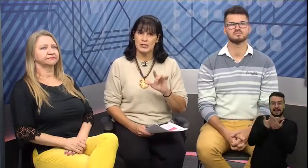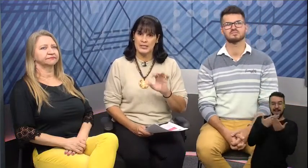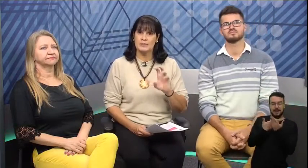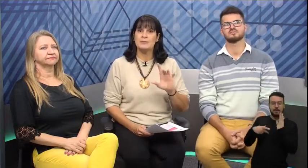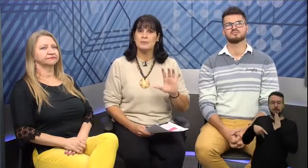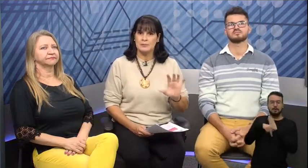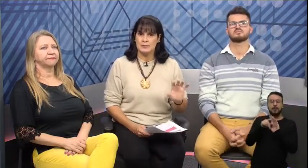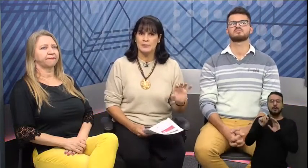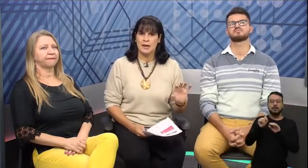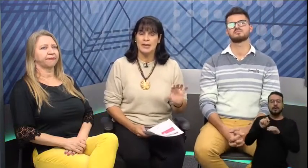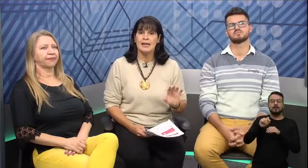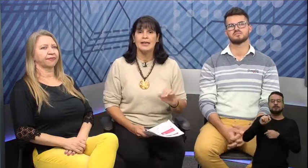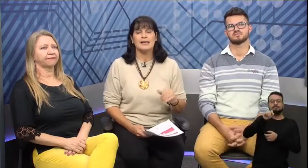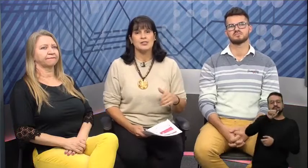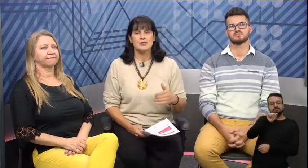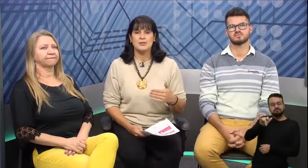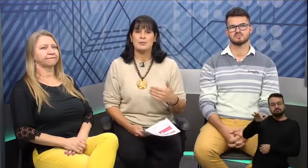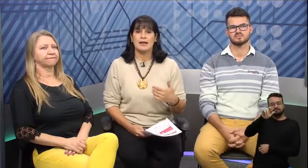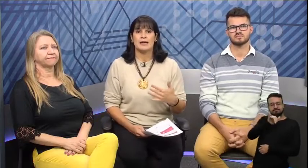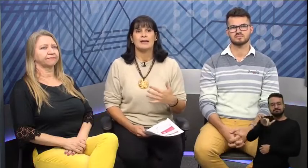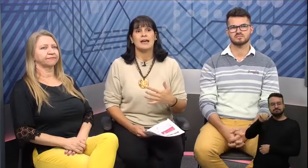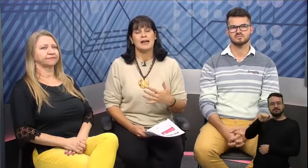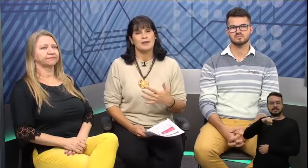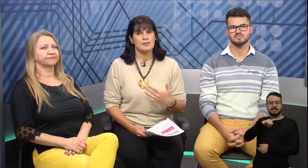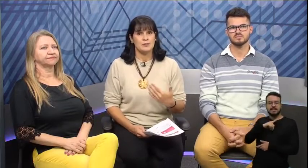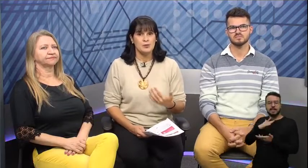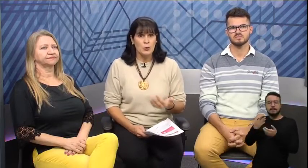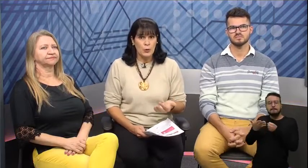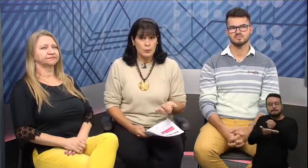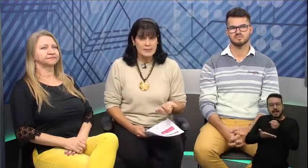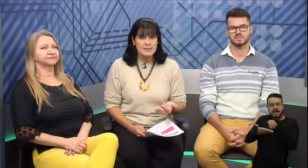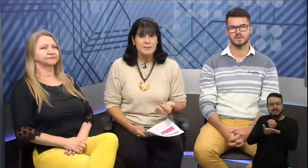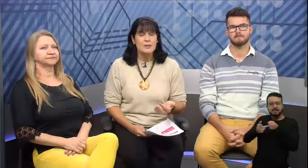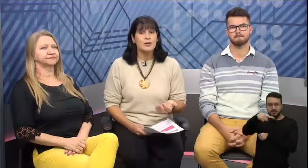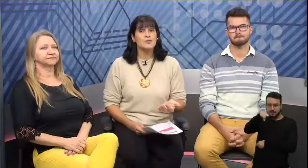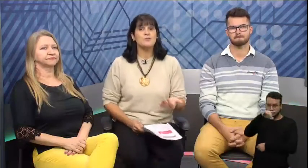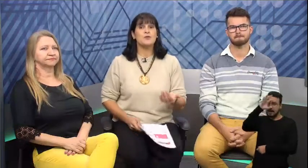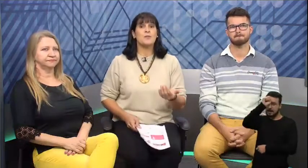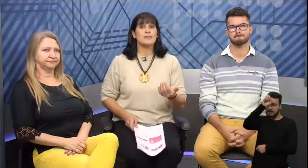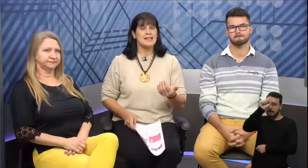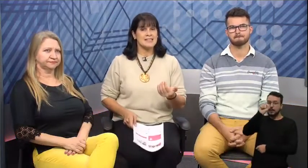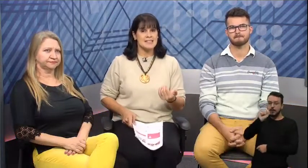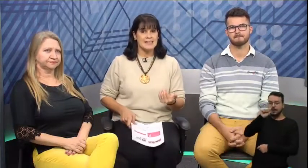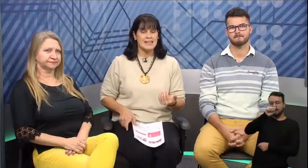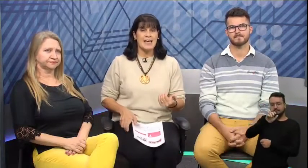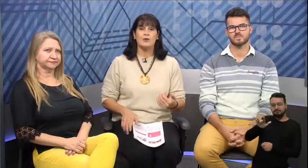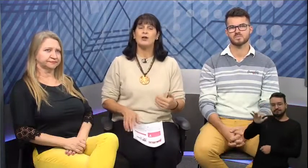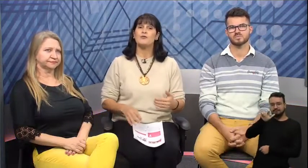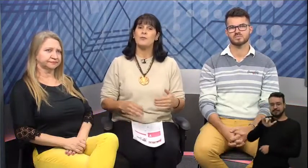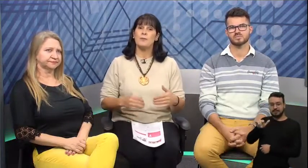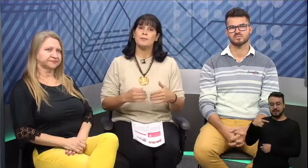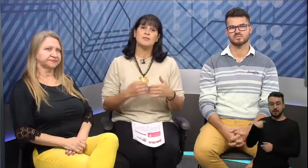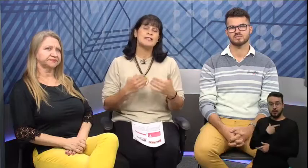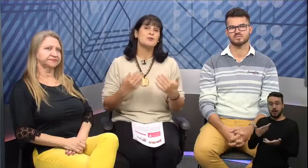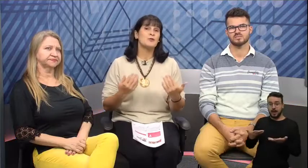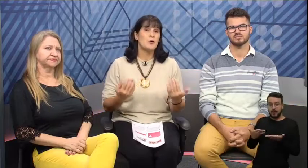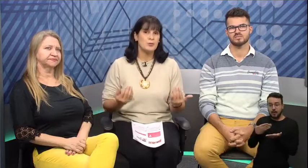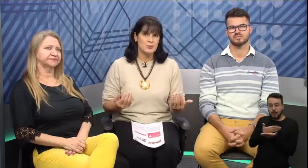datilologia, não é? Que a gente usa para fazer os nomes. Nós vamos começar assim. Eu não vou dizer o nome dos